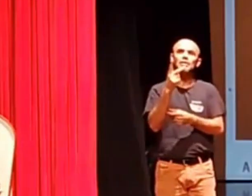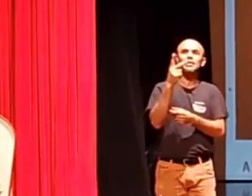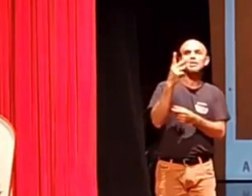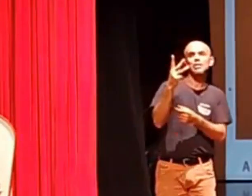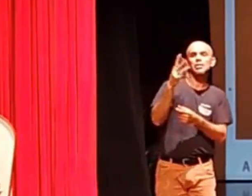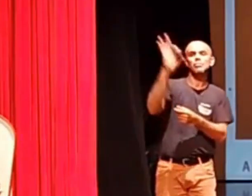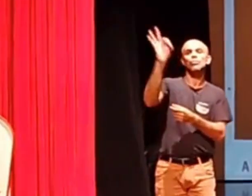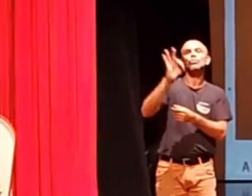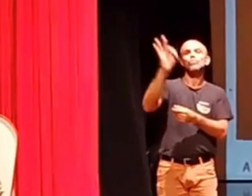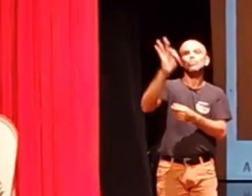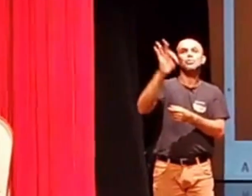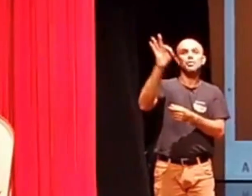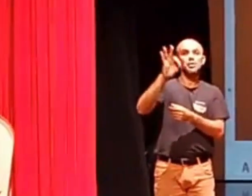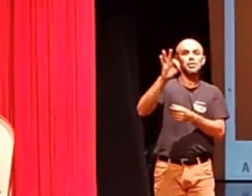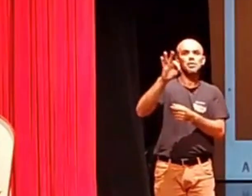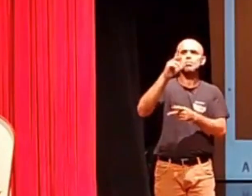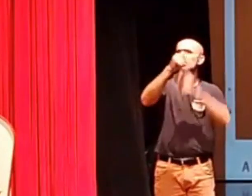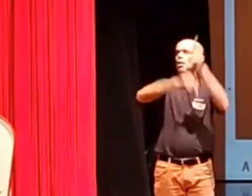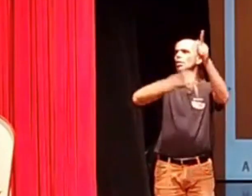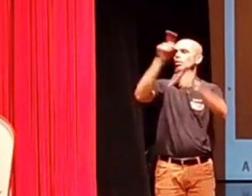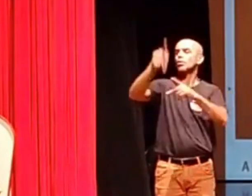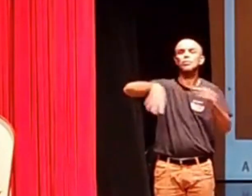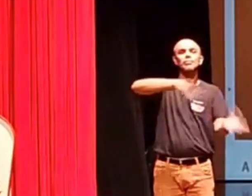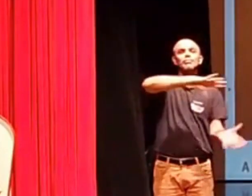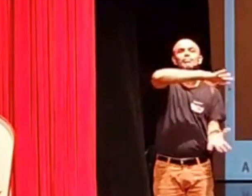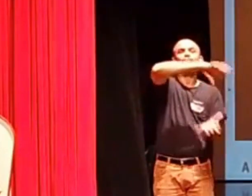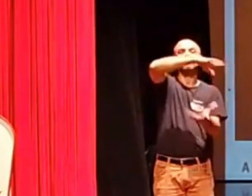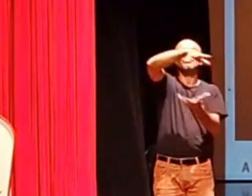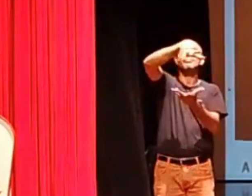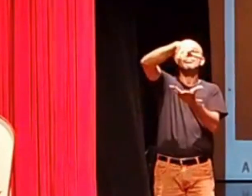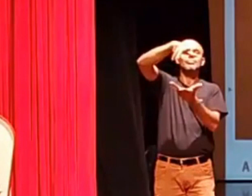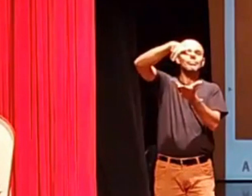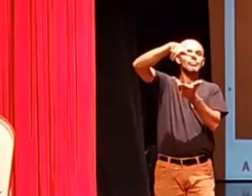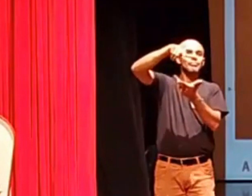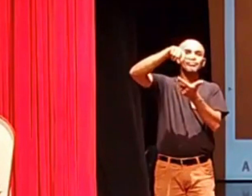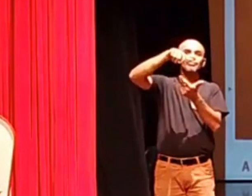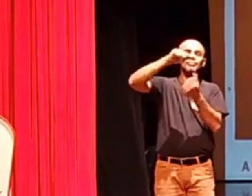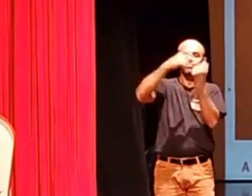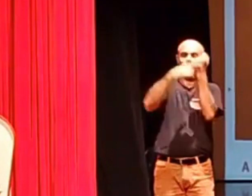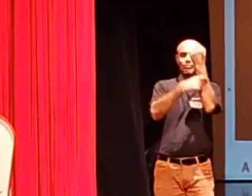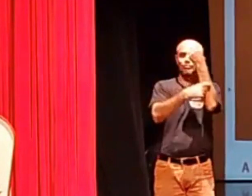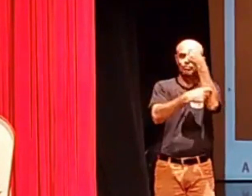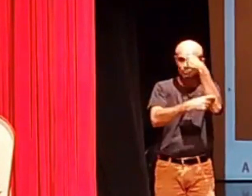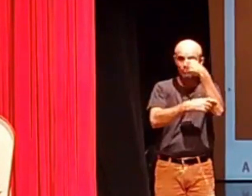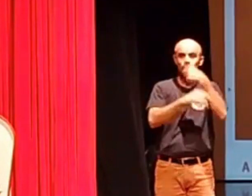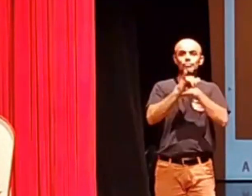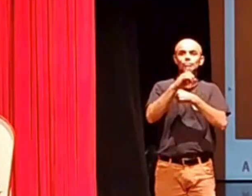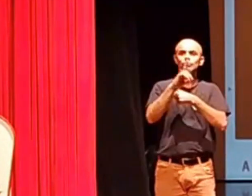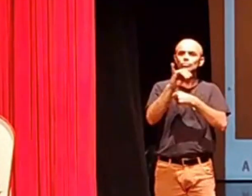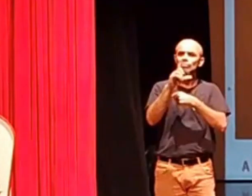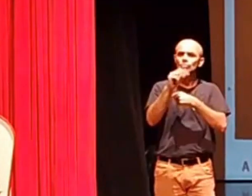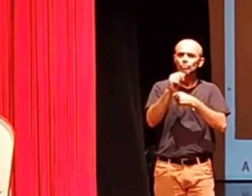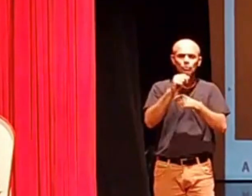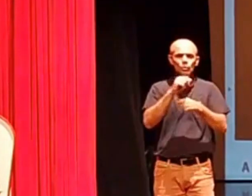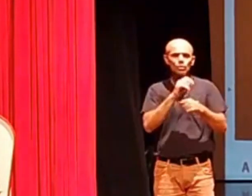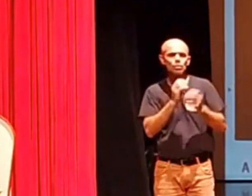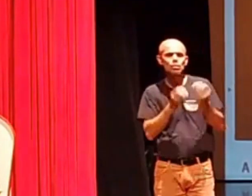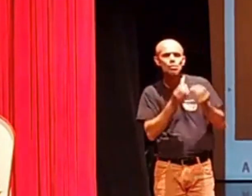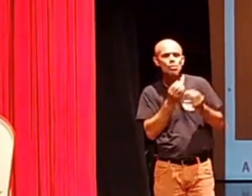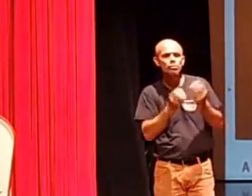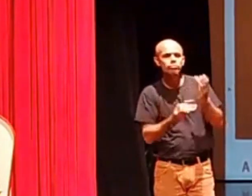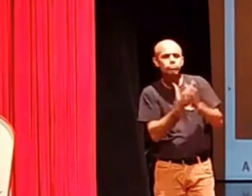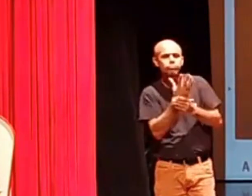3% da população mundial é acometida por escoliose idiopática,